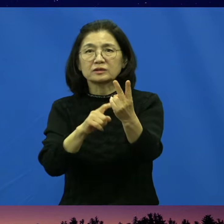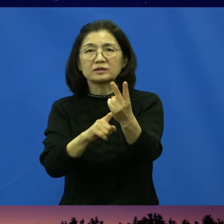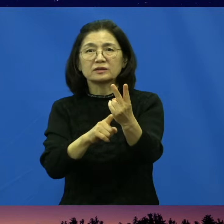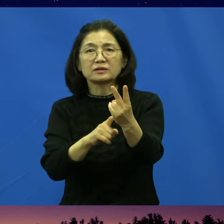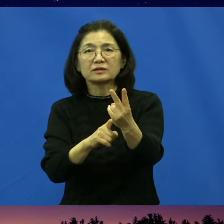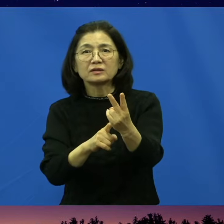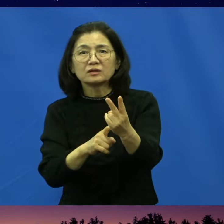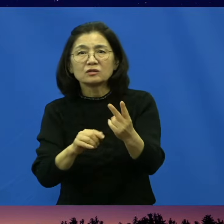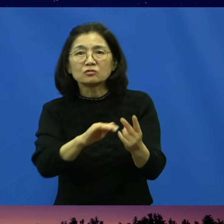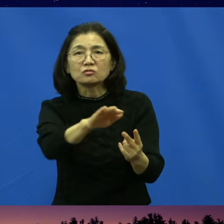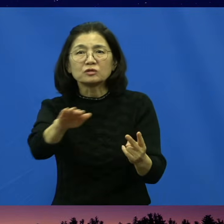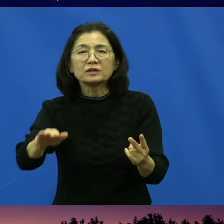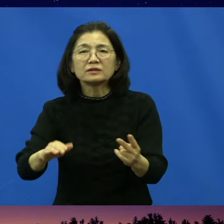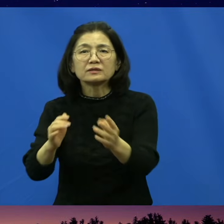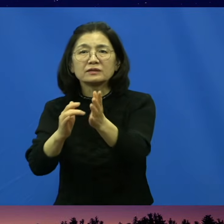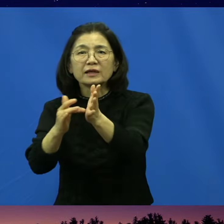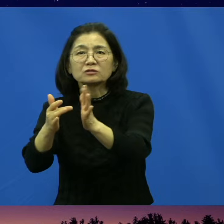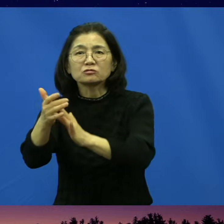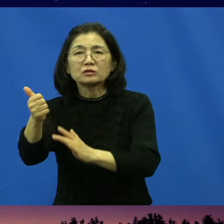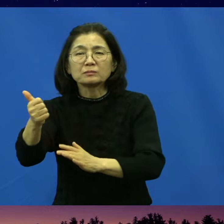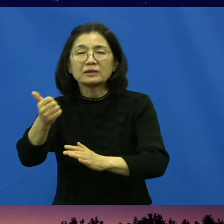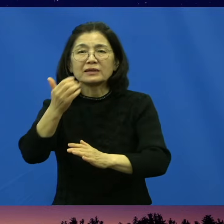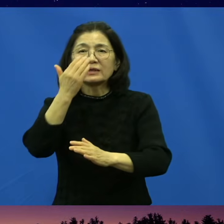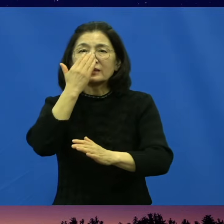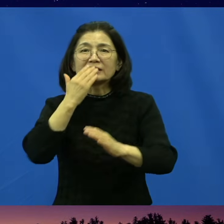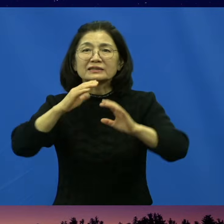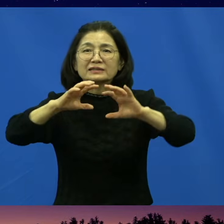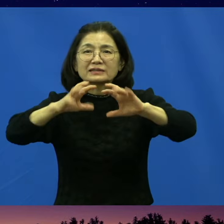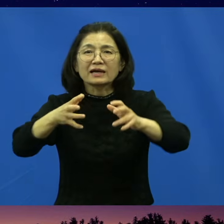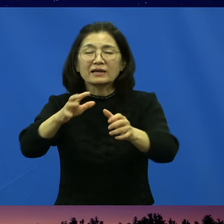속량할 자라고 바랐노라 말합니다.